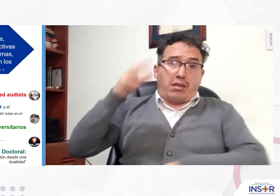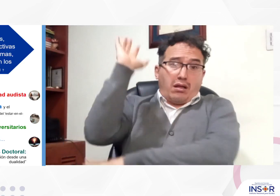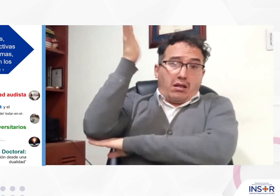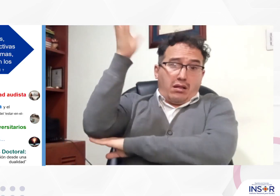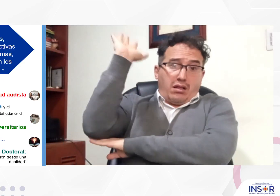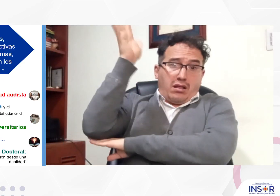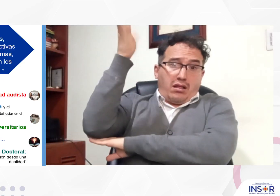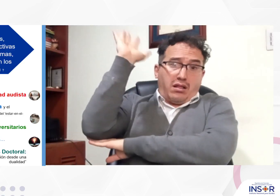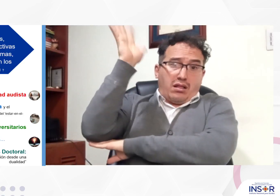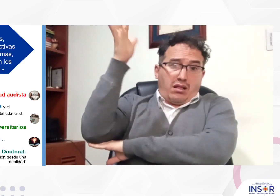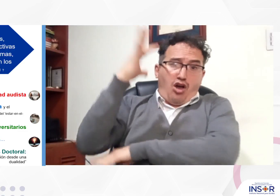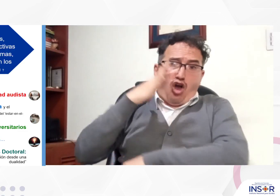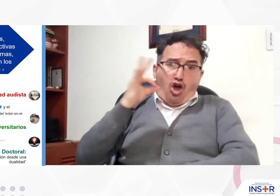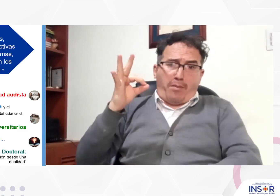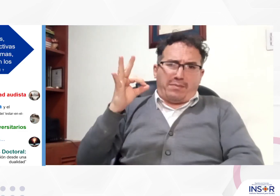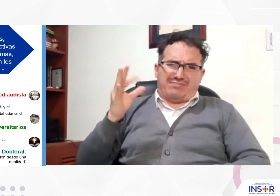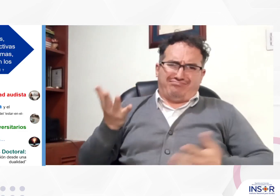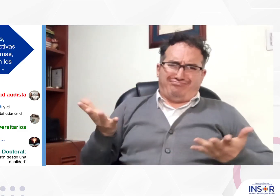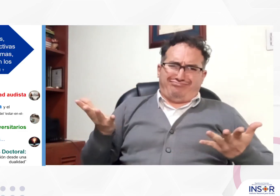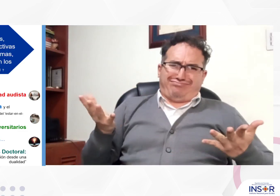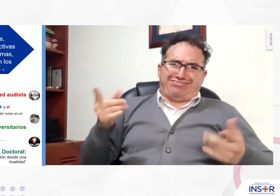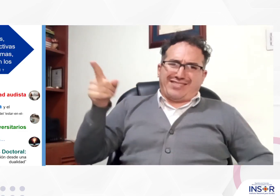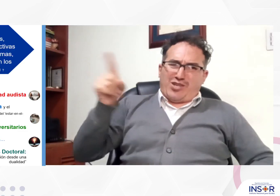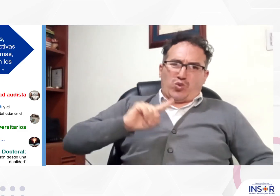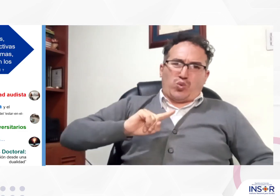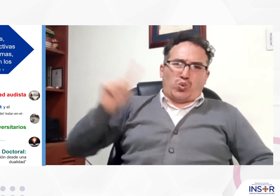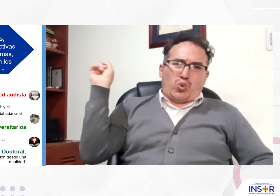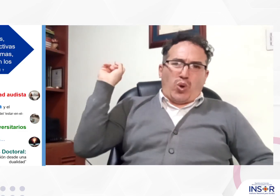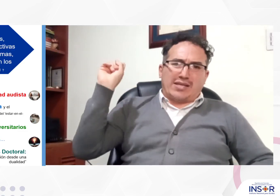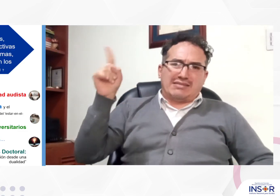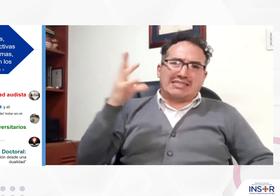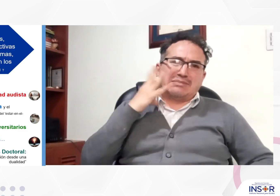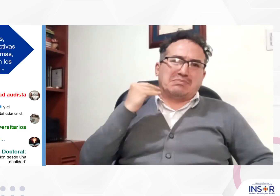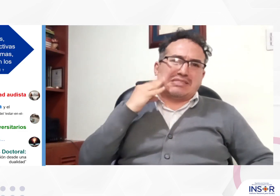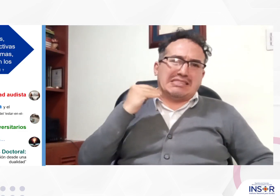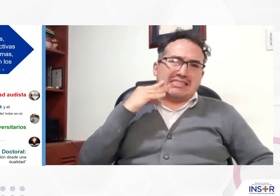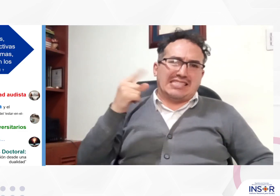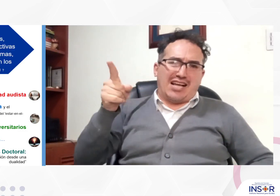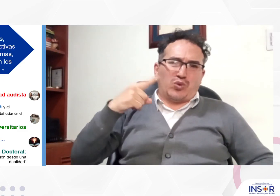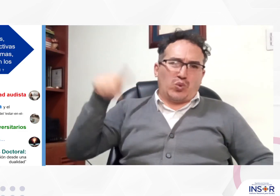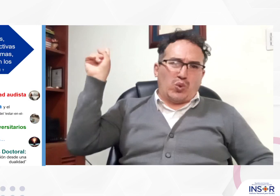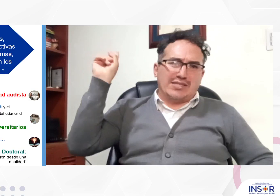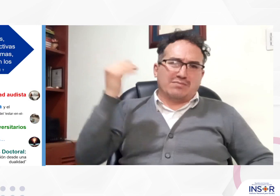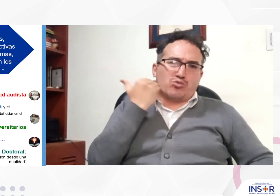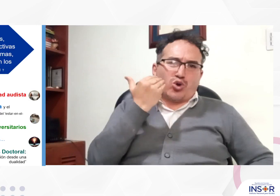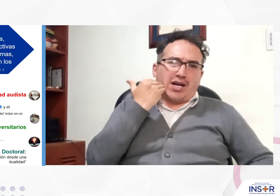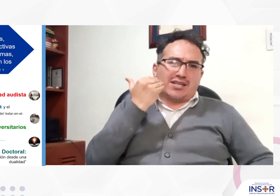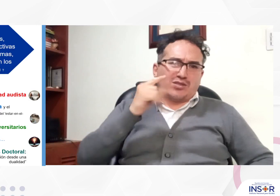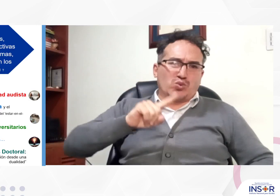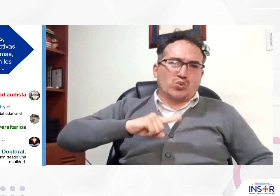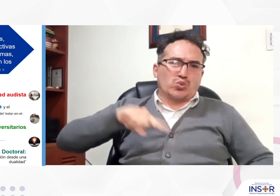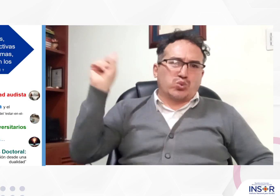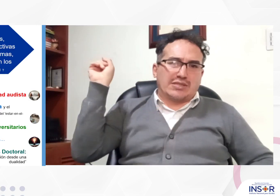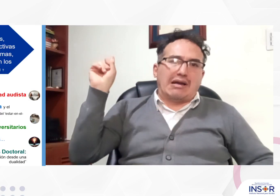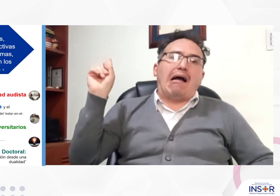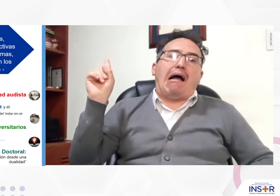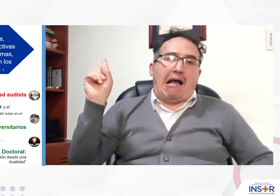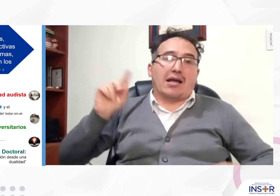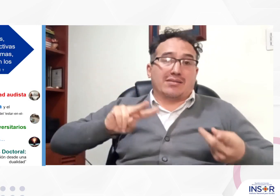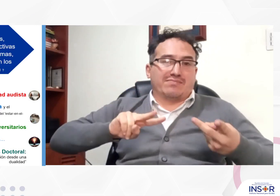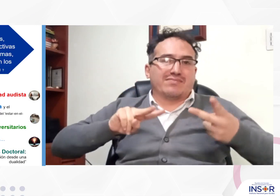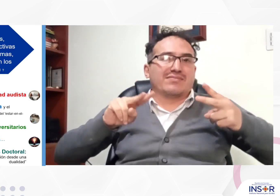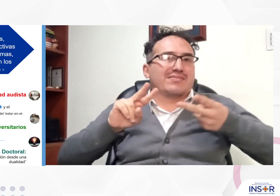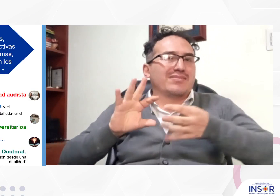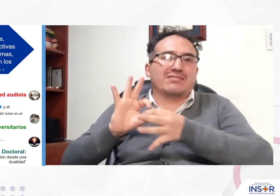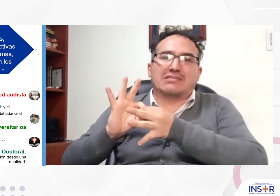del feminismo, imaginémonos a un hombre dando una charla de feminismo. Seguramente nunca ha tenido esas experiencias que